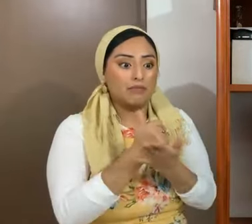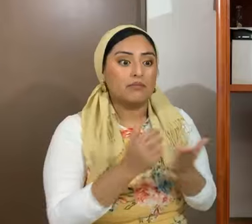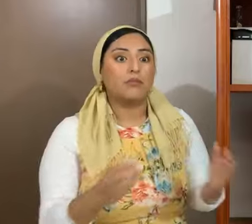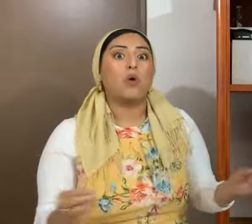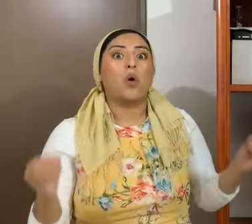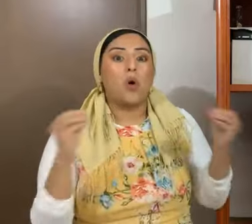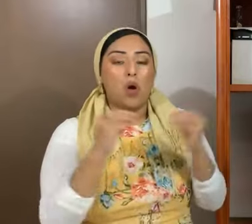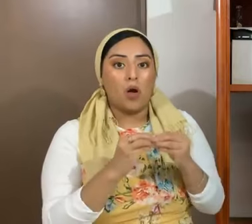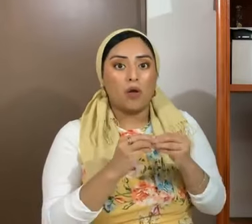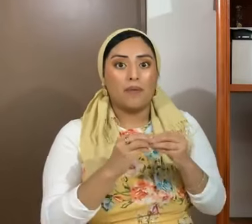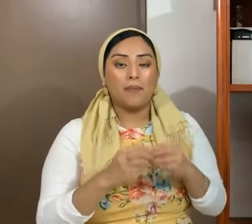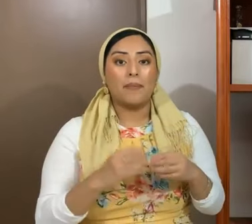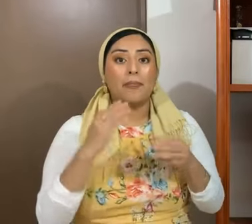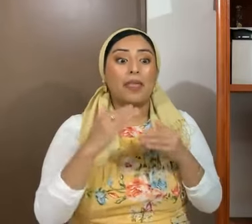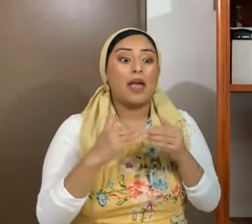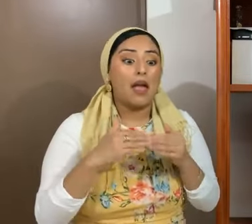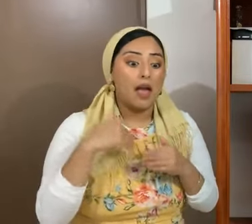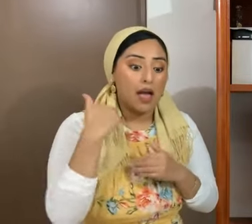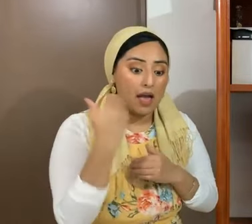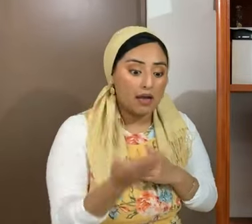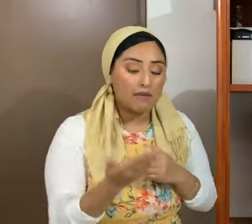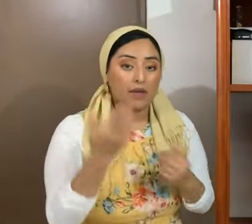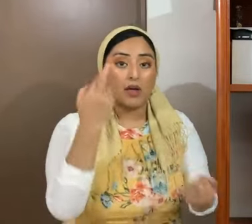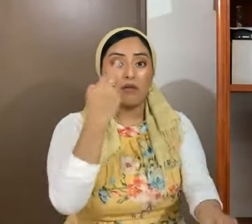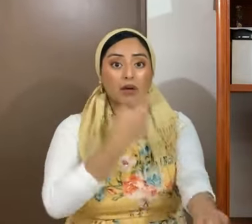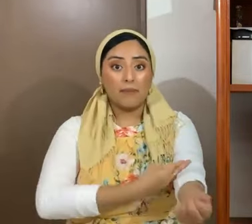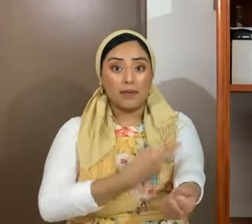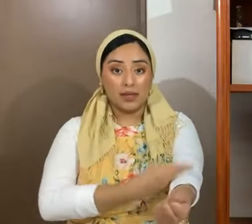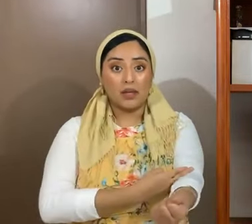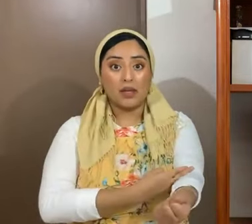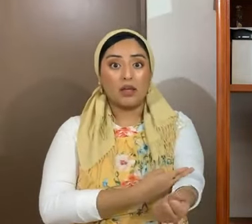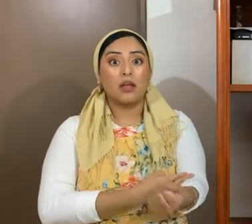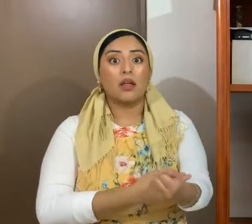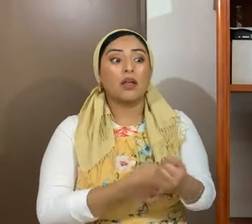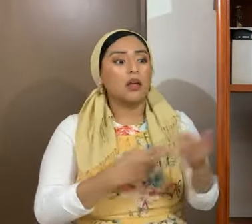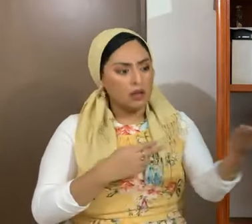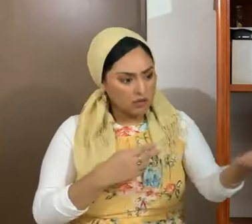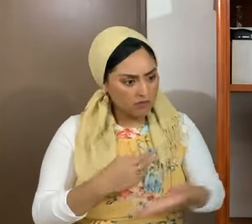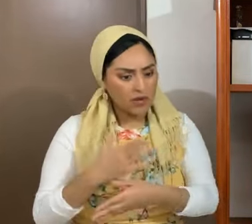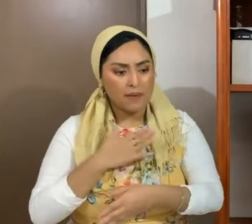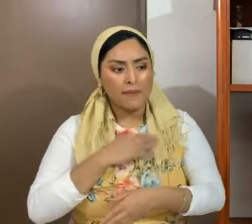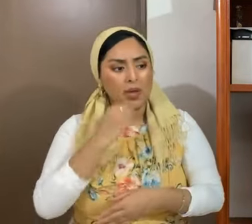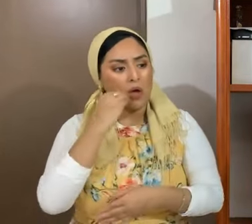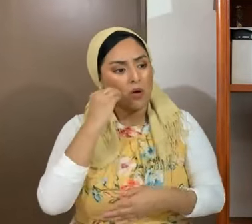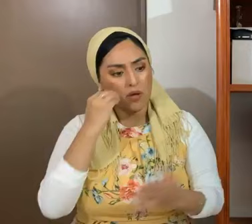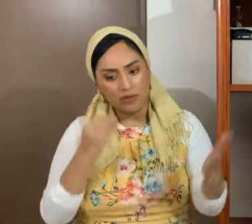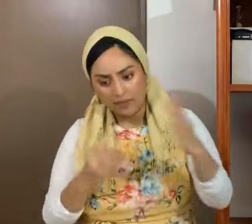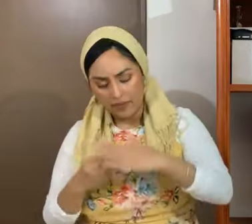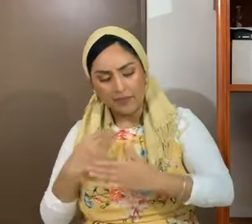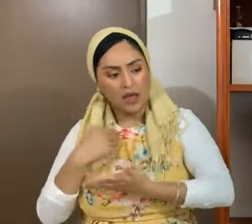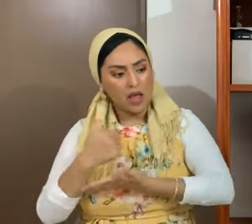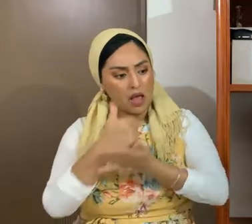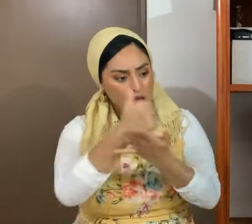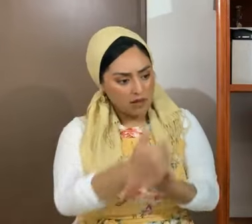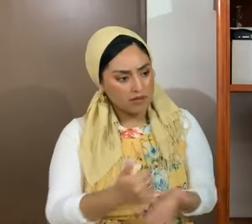solicitado. Después, Rebeca ofreció su casa. Venga, vamos a mi casa, vamos a